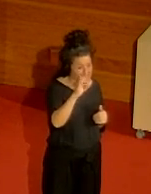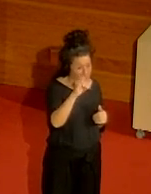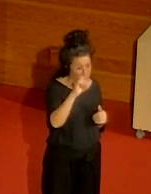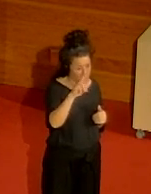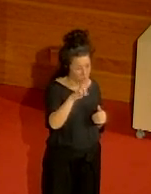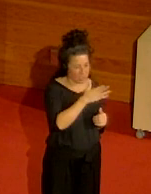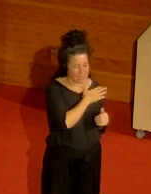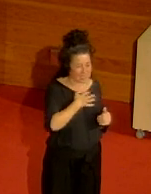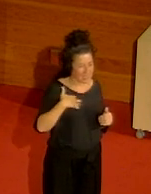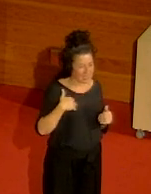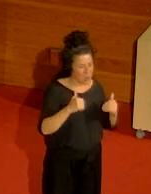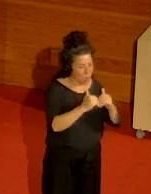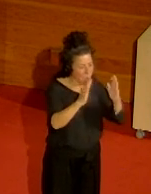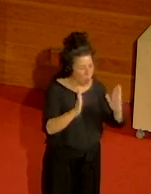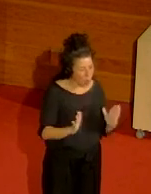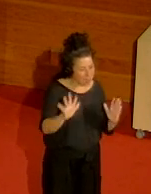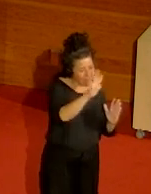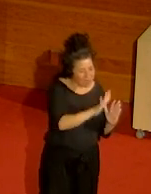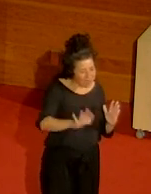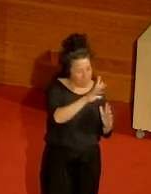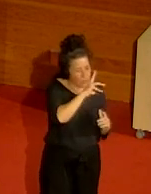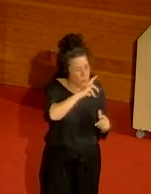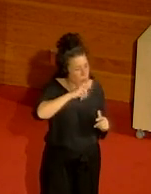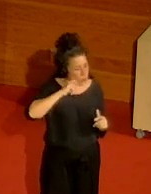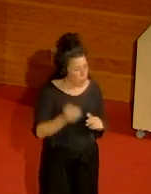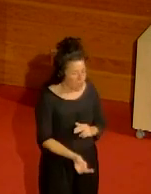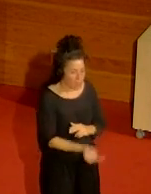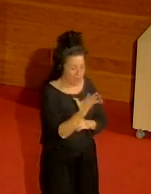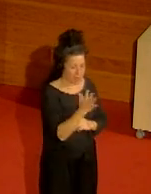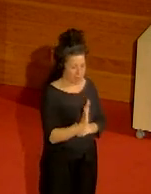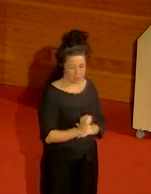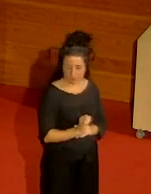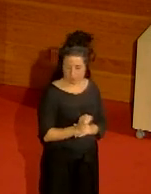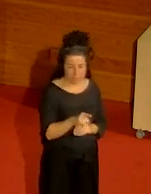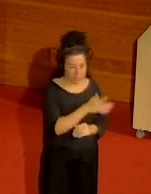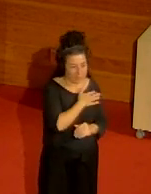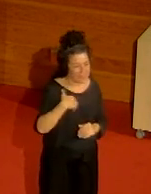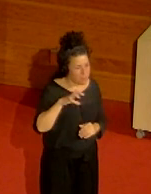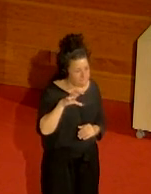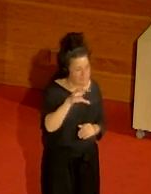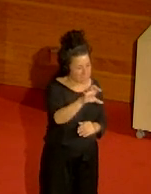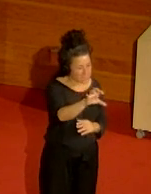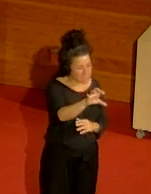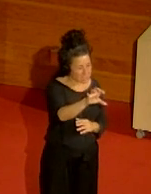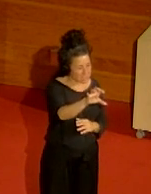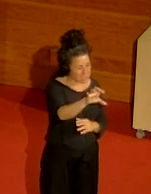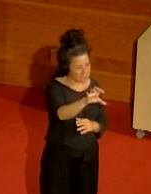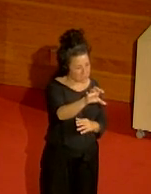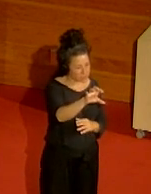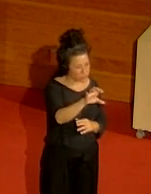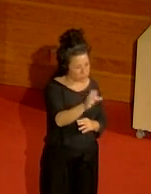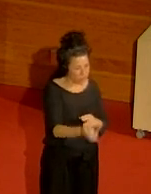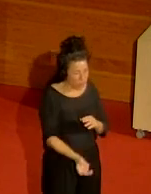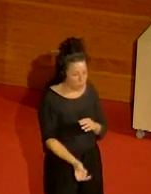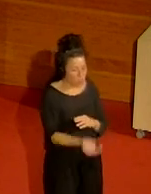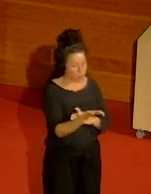un hogar nacional judío Aunque su idea era un país fundado bajo